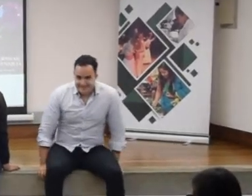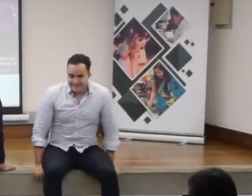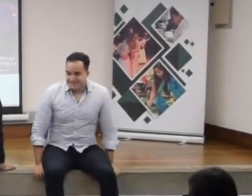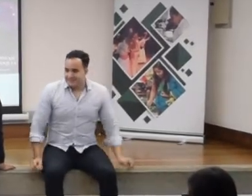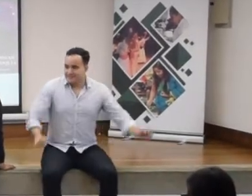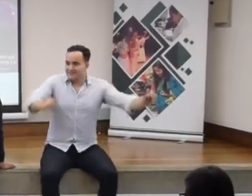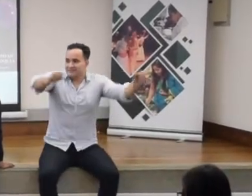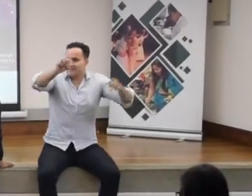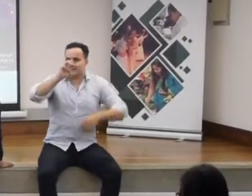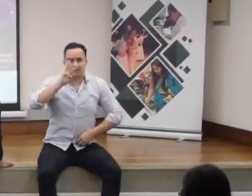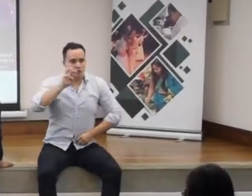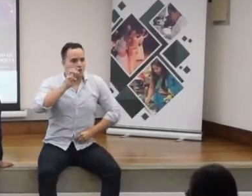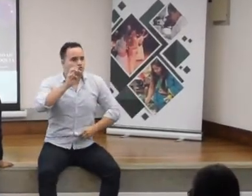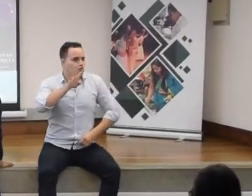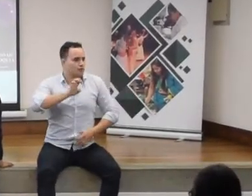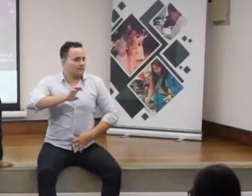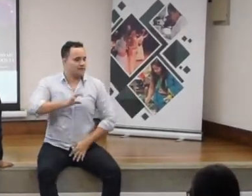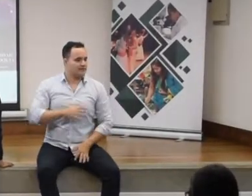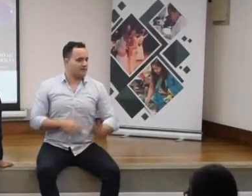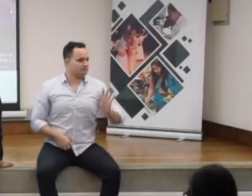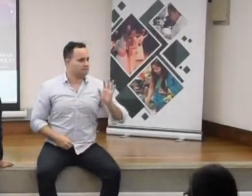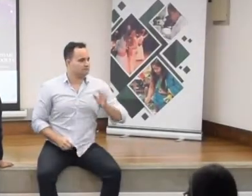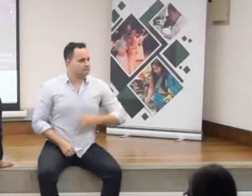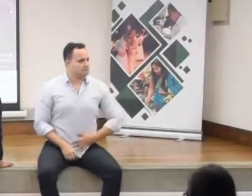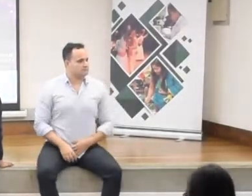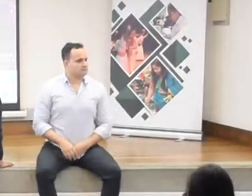Sí, de 8 a 9. Empezar el día. Todos están